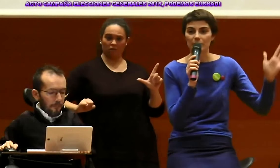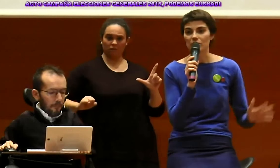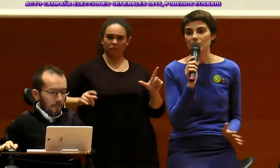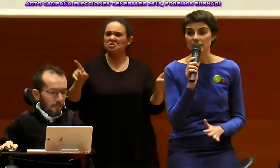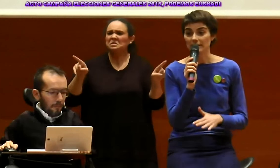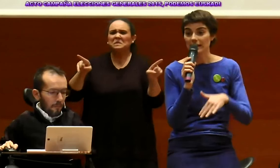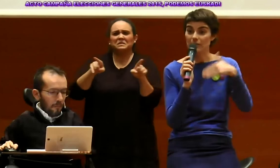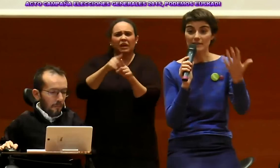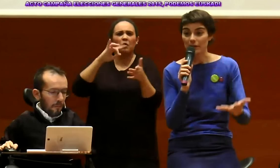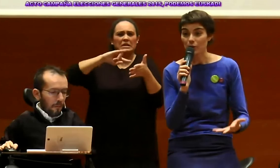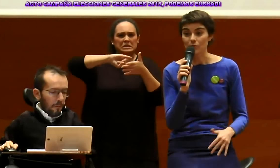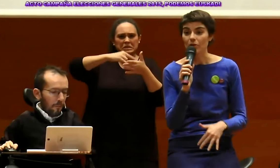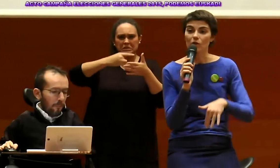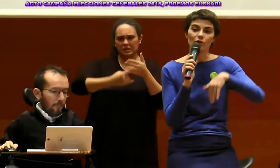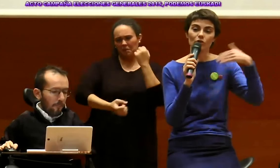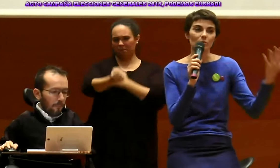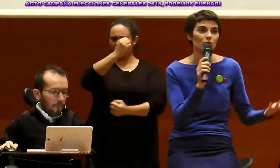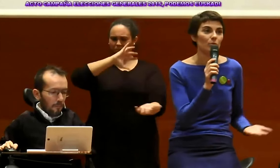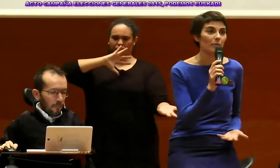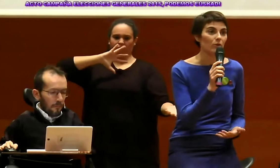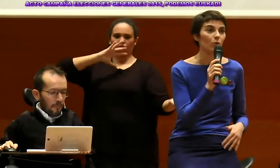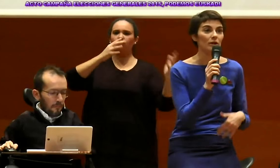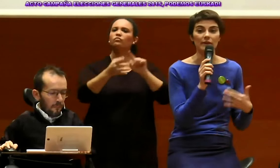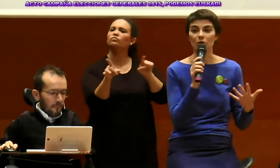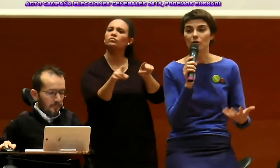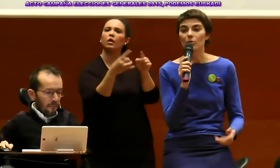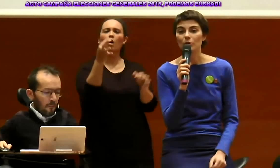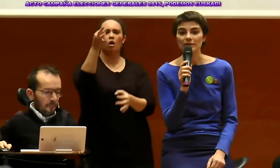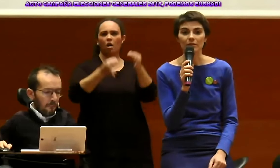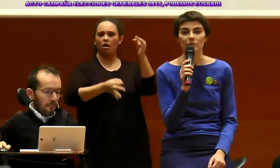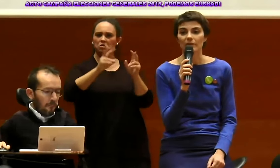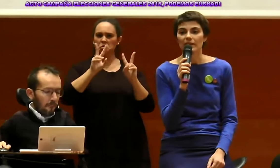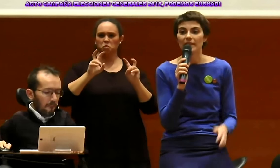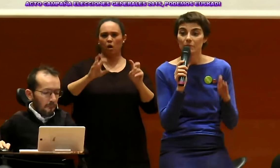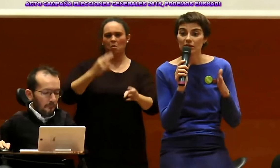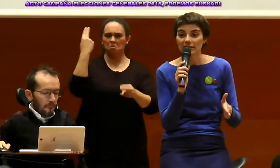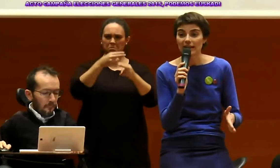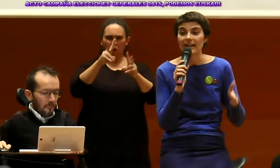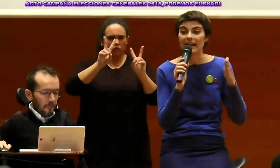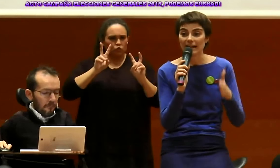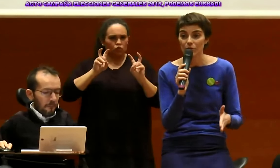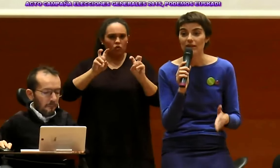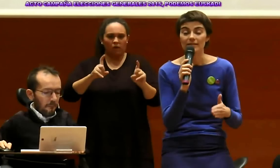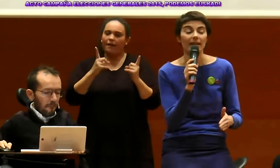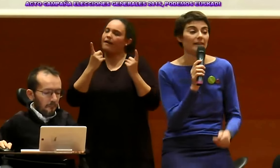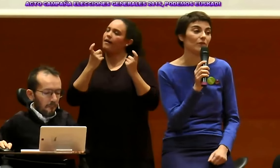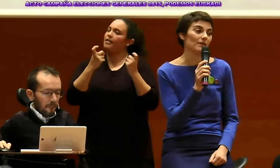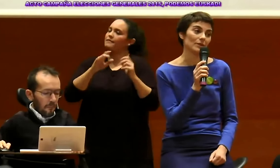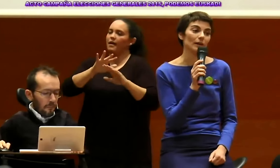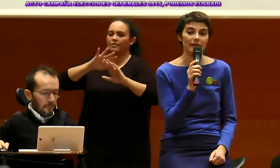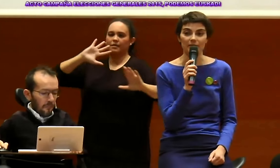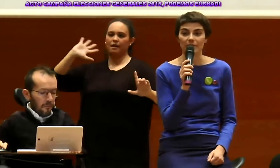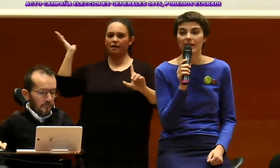que cambiemos el sistema económico, nos dotemos de un nuevo marco jurídico, político, tenemos que atacar a la causa que está